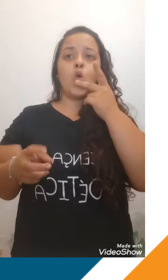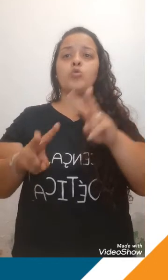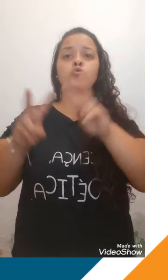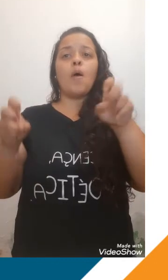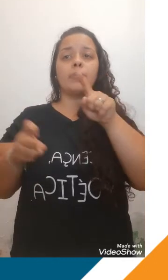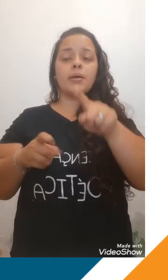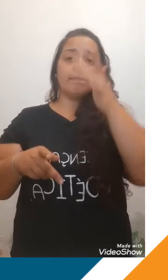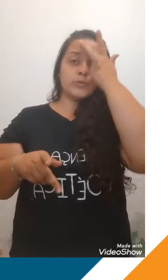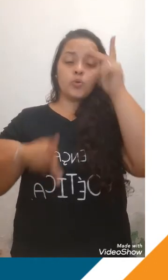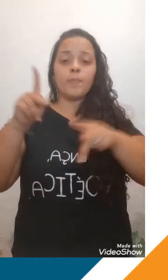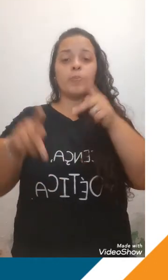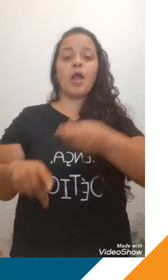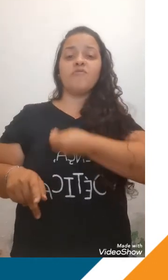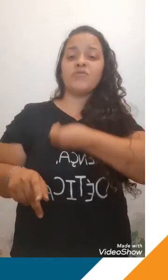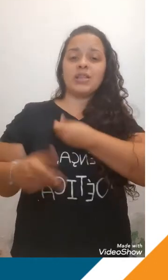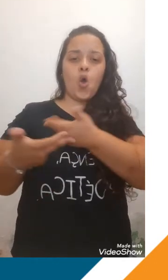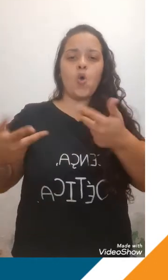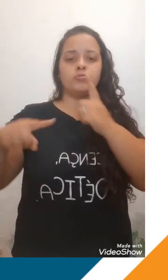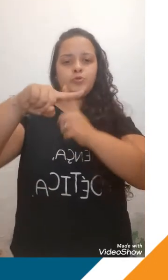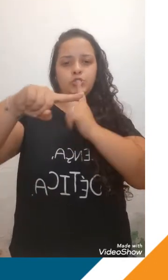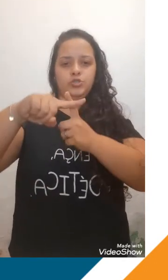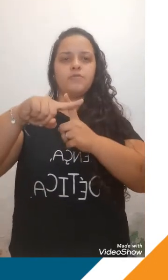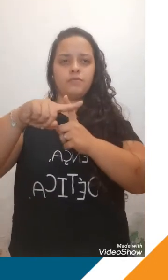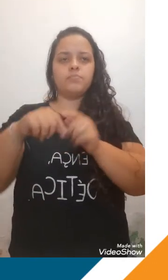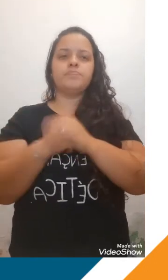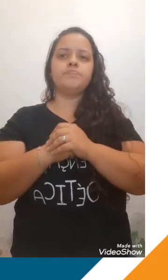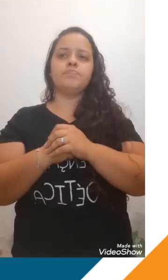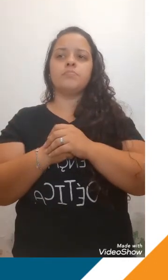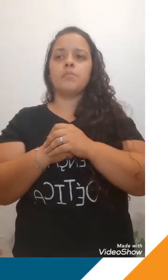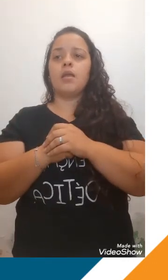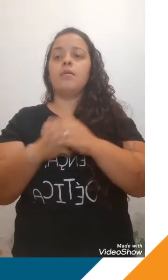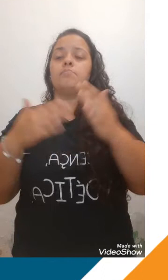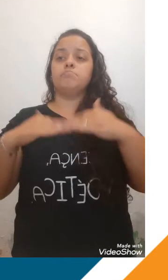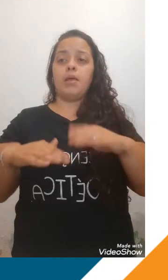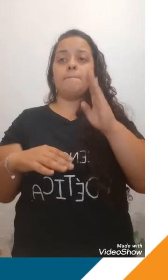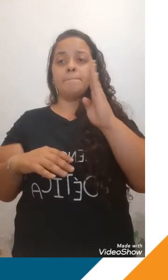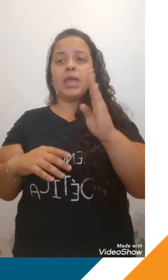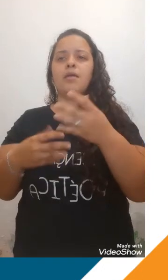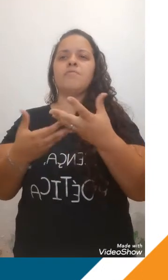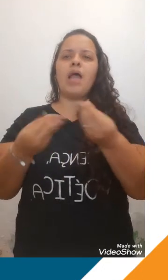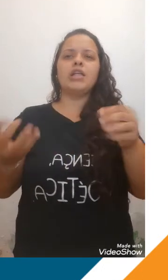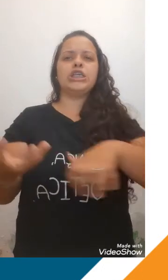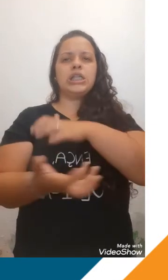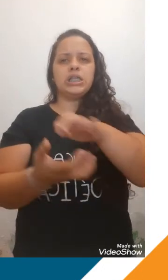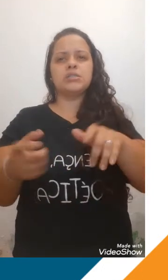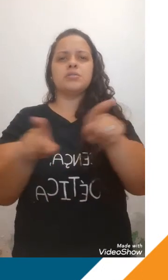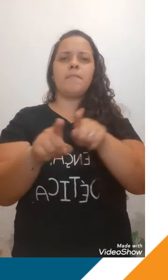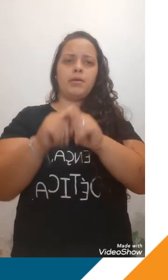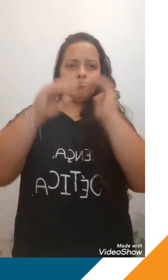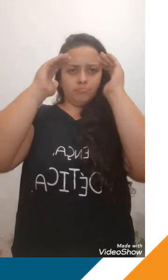sem o imperador, mas o sistema monárquico estava vigente. B. Por várias crises e